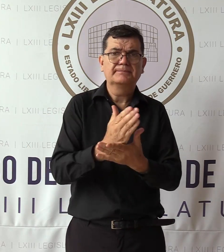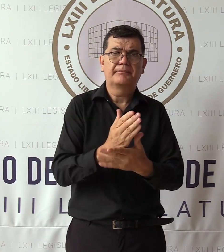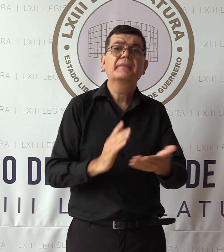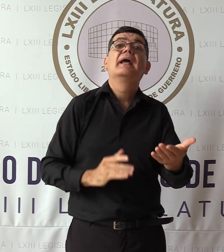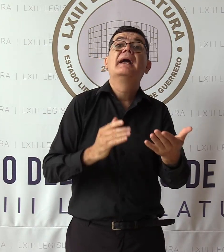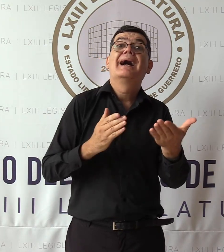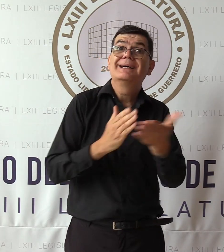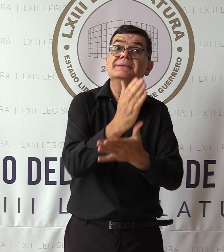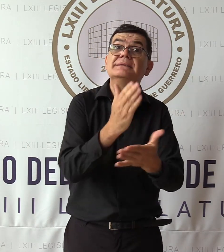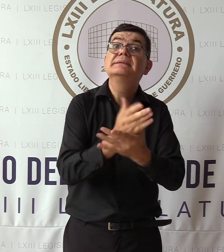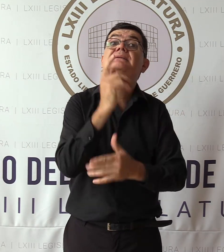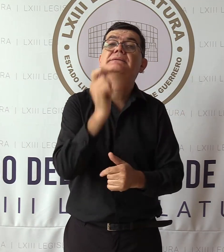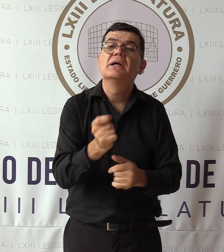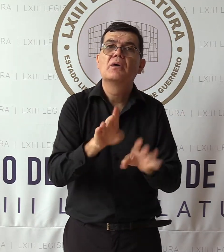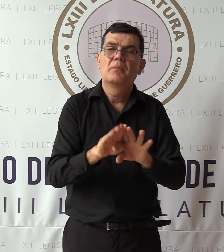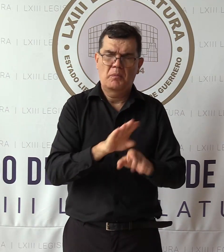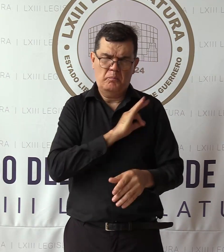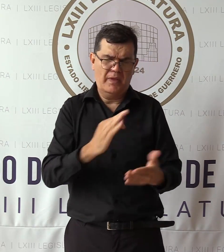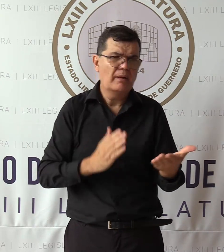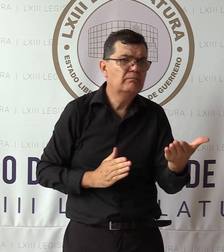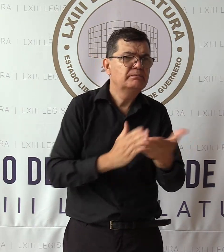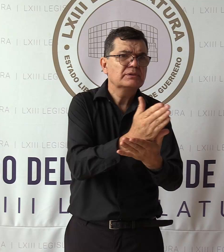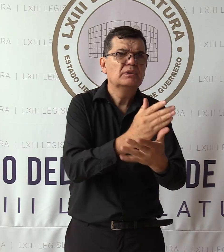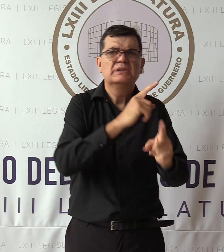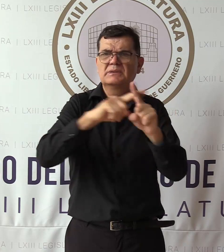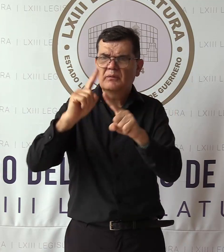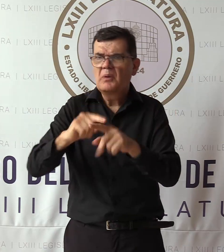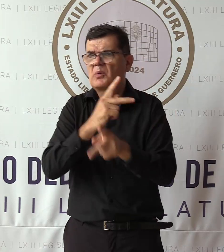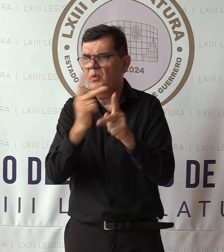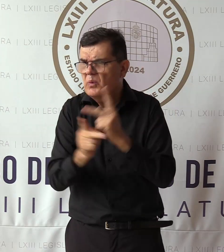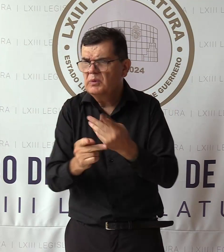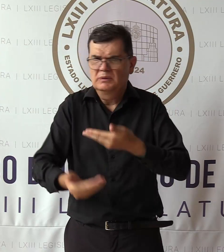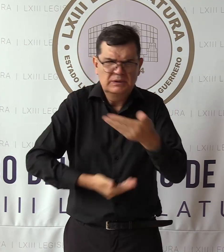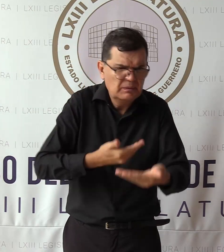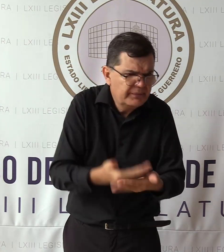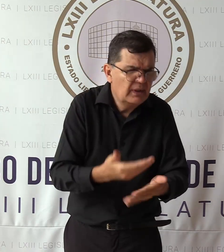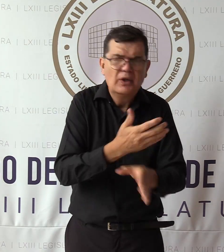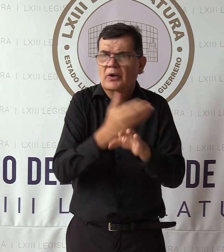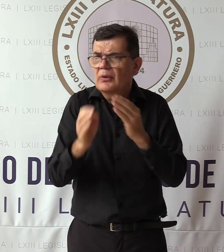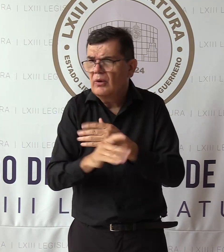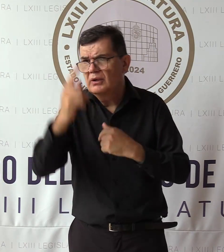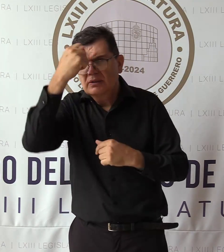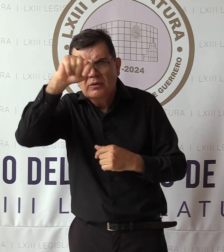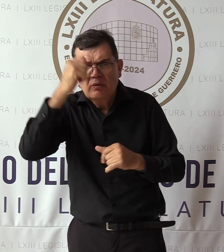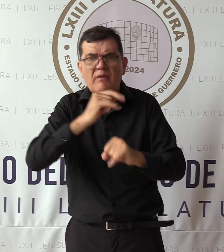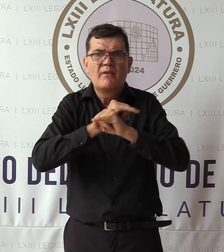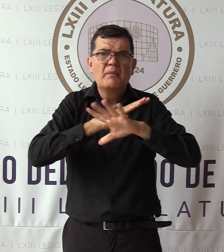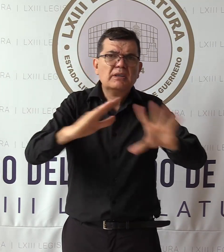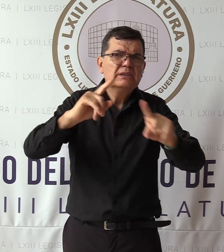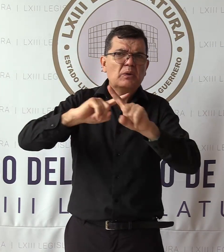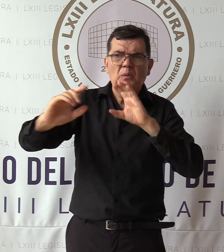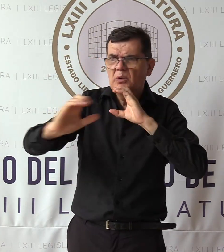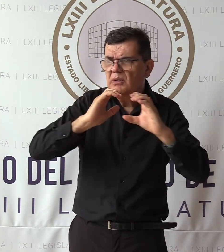Establece el derecho de acceder a entornos, productos, servicios, tecnologías de la información y comunicación en igualdad